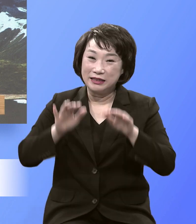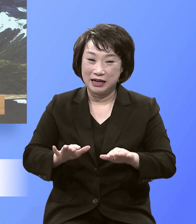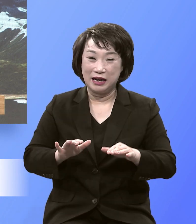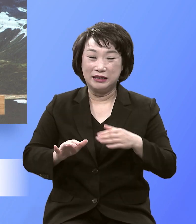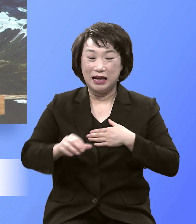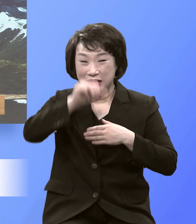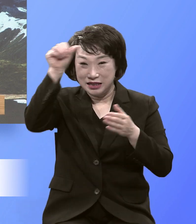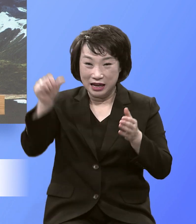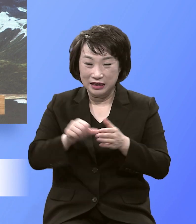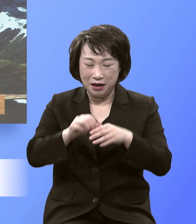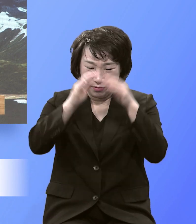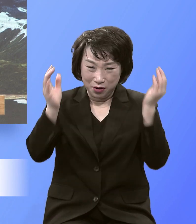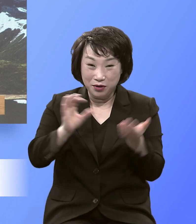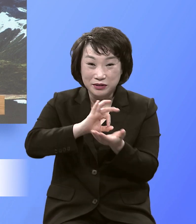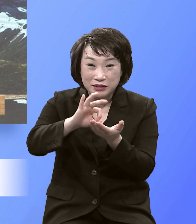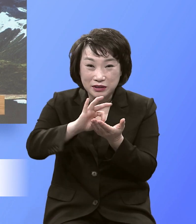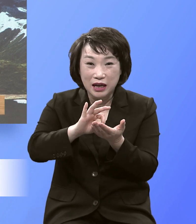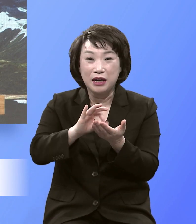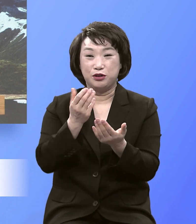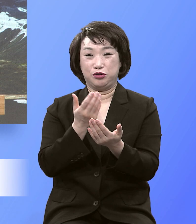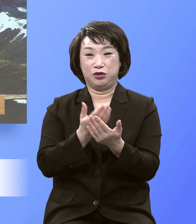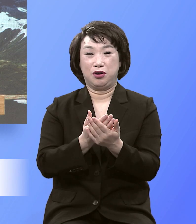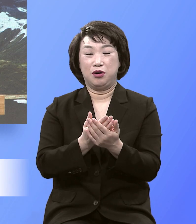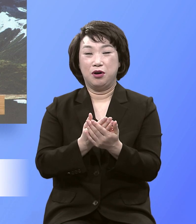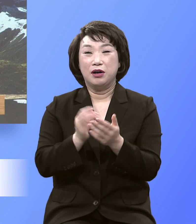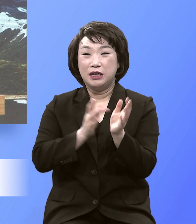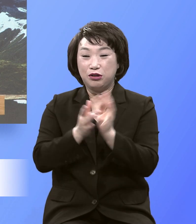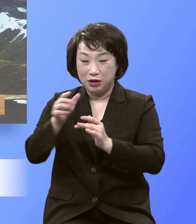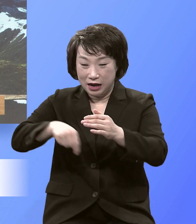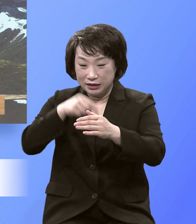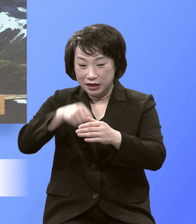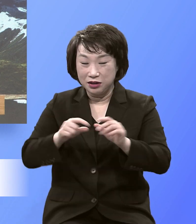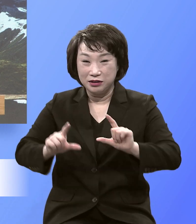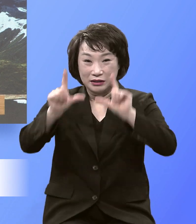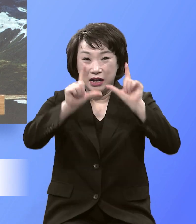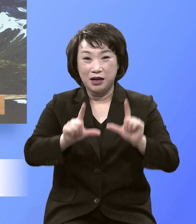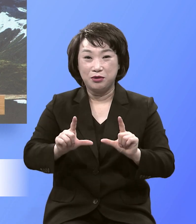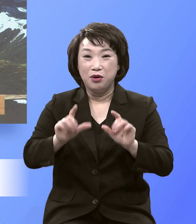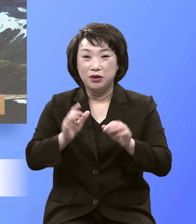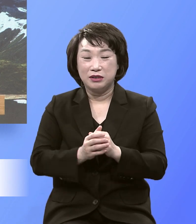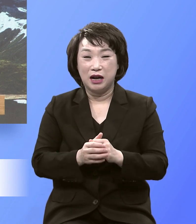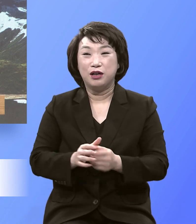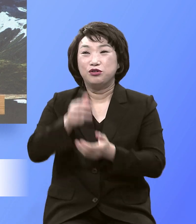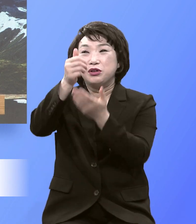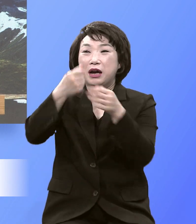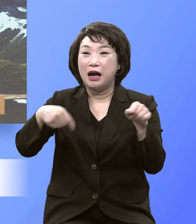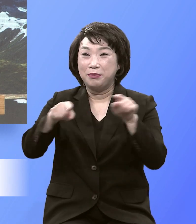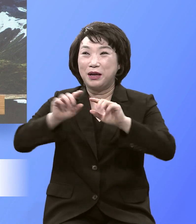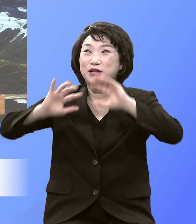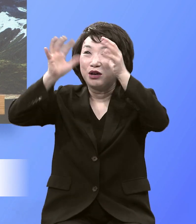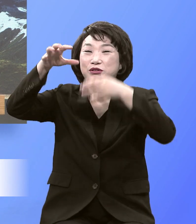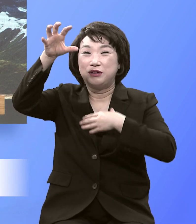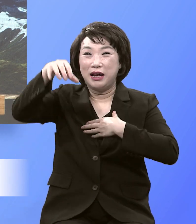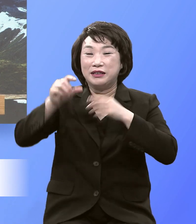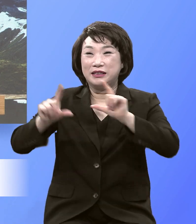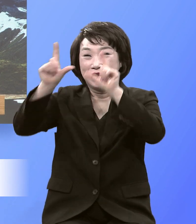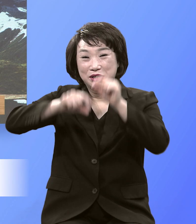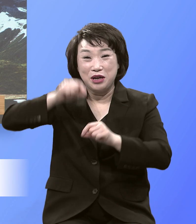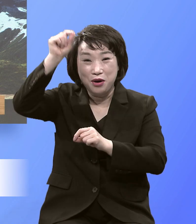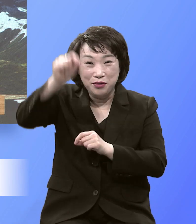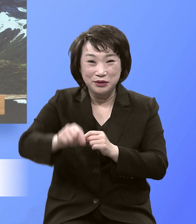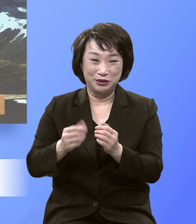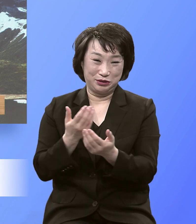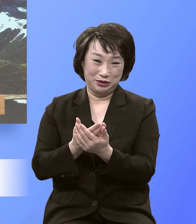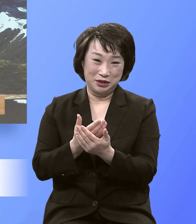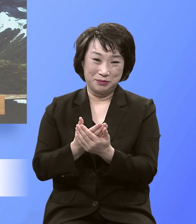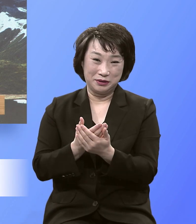내 생애를 내던질지언정 예수 안에서 살다가 주로 더불어 천국에서 영원히 살게